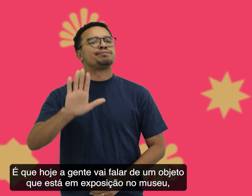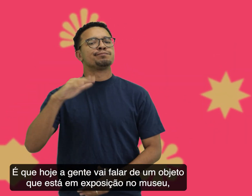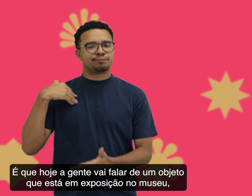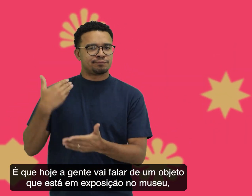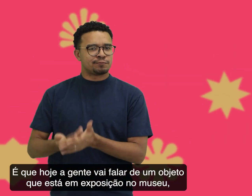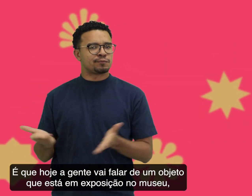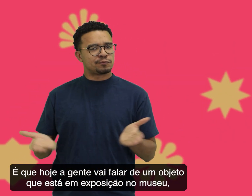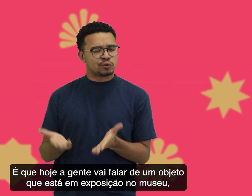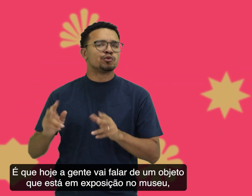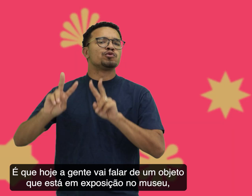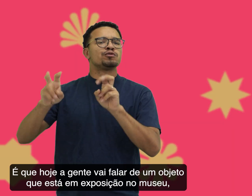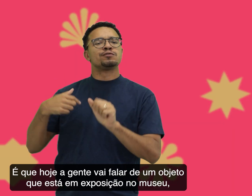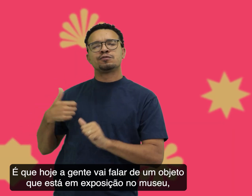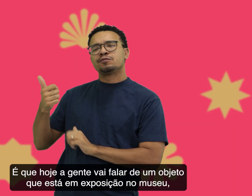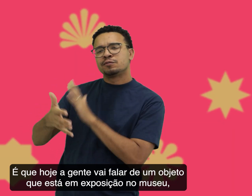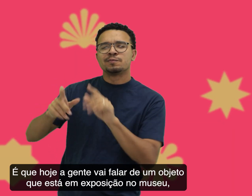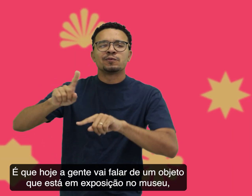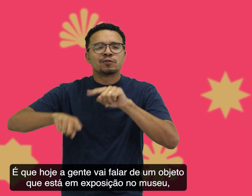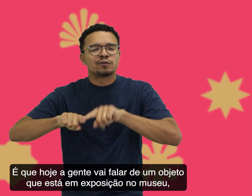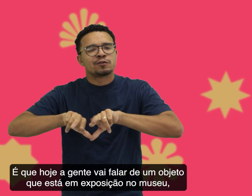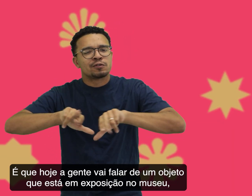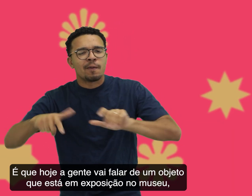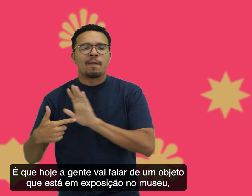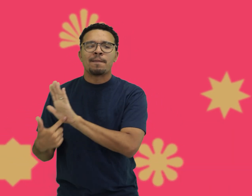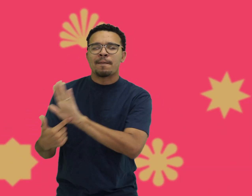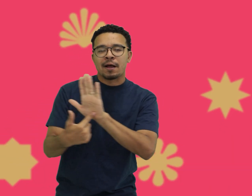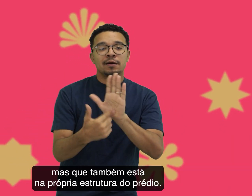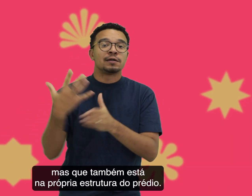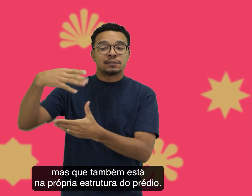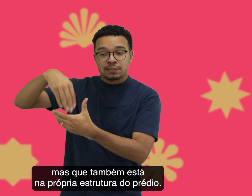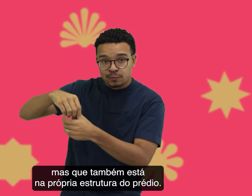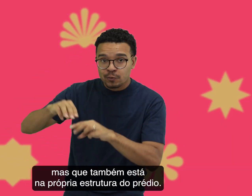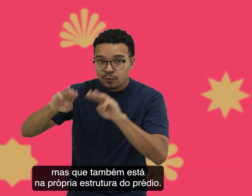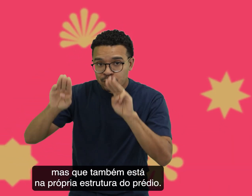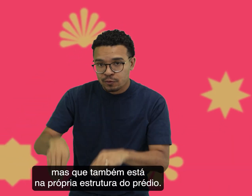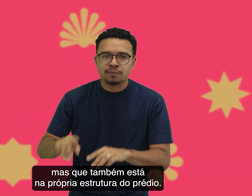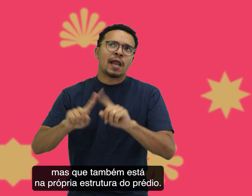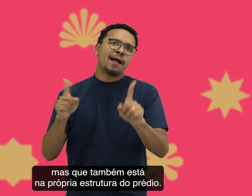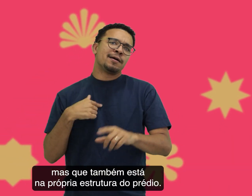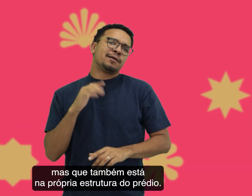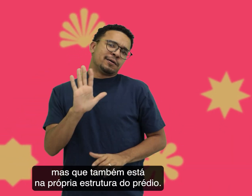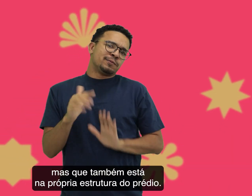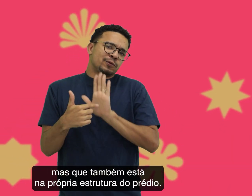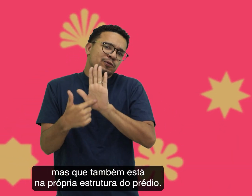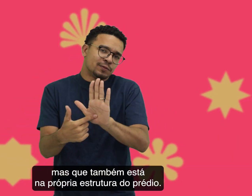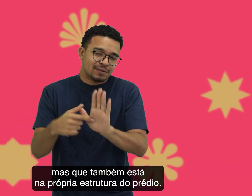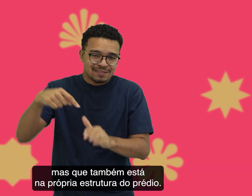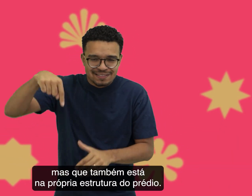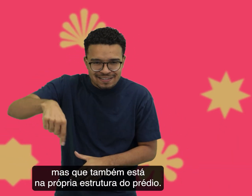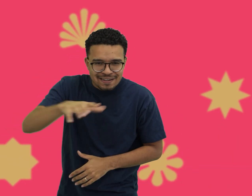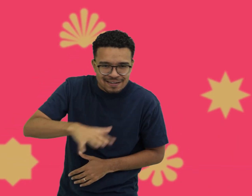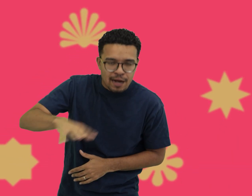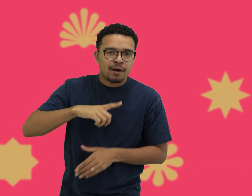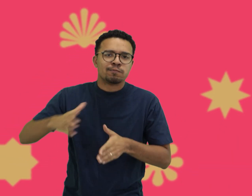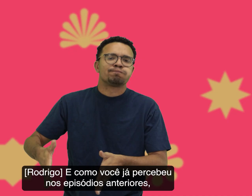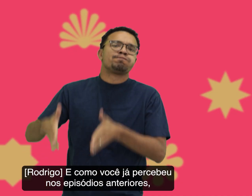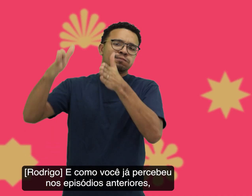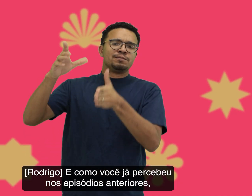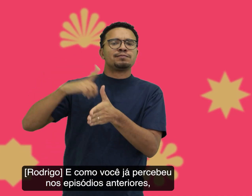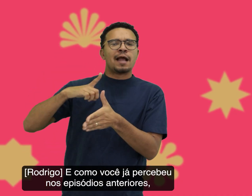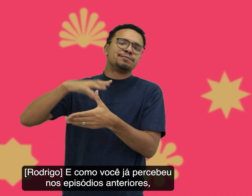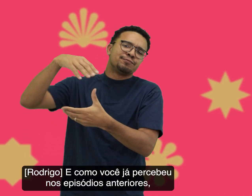É que hoje a gente vai falar de um objeto que está em exposição no museu, mas que também está na própria estrutura do